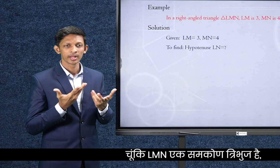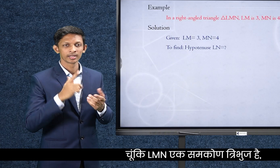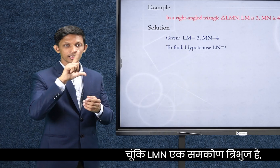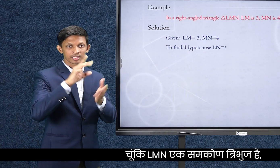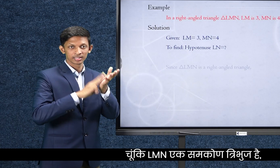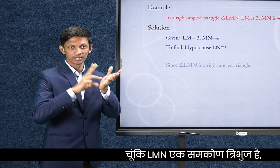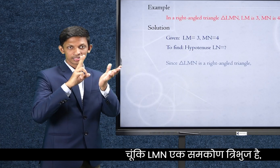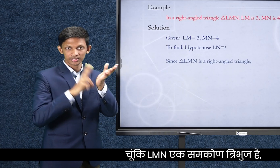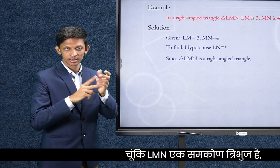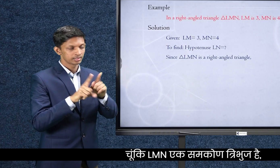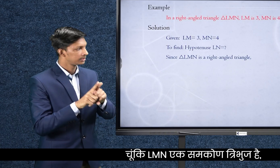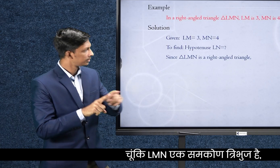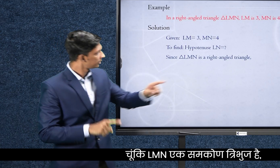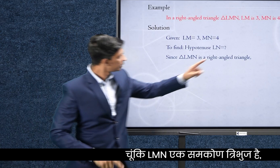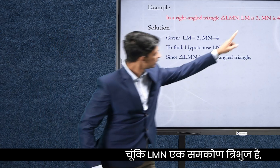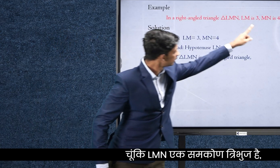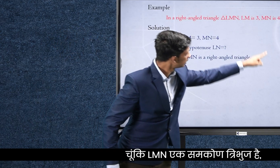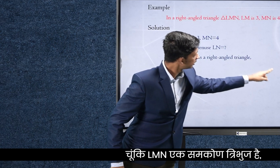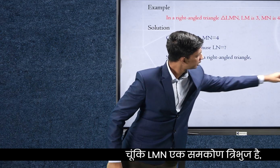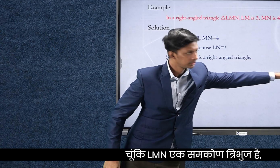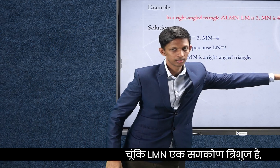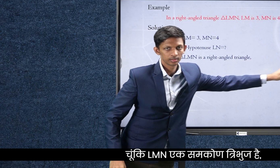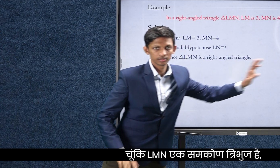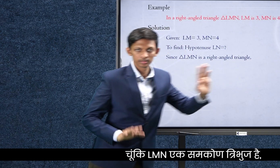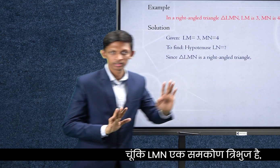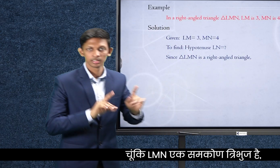चूंकि LMN एक समकोण त्रिभुज है,